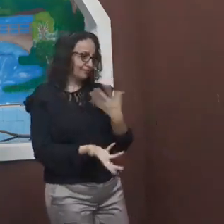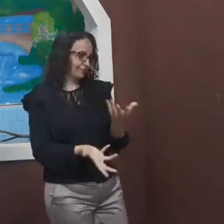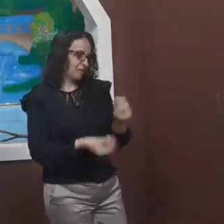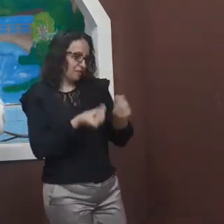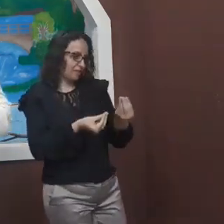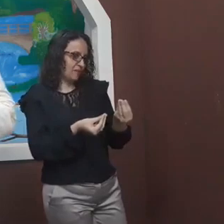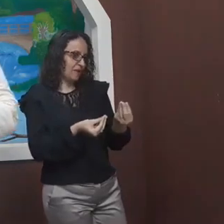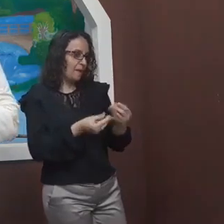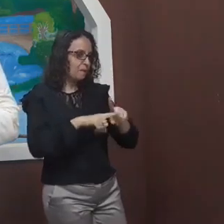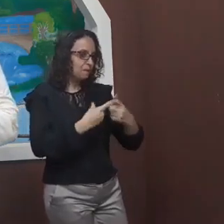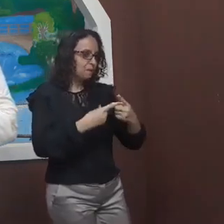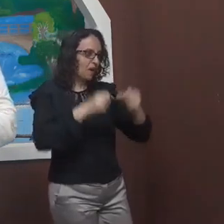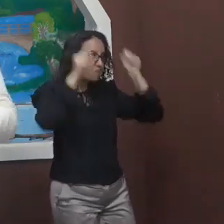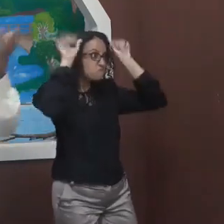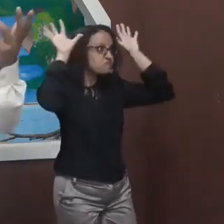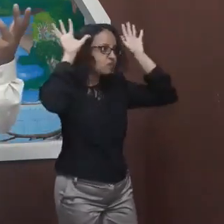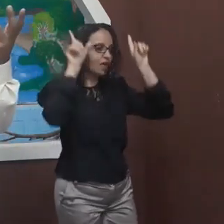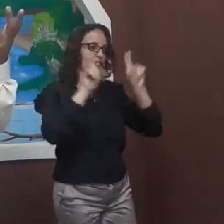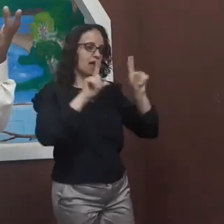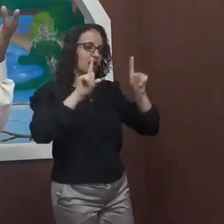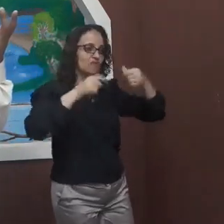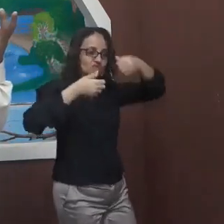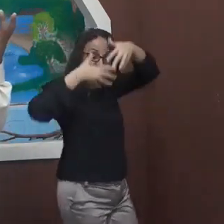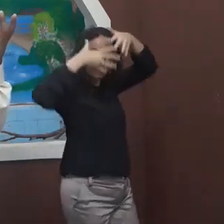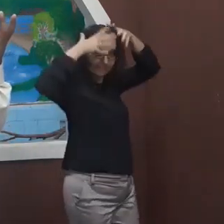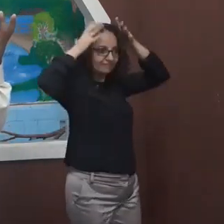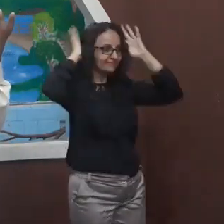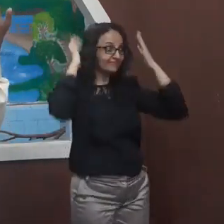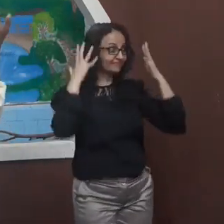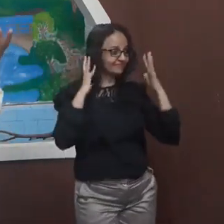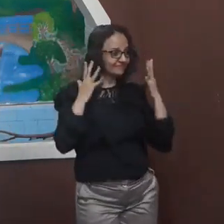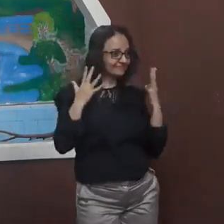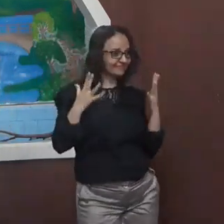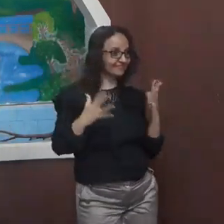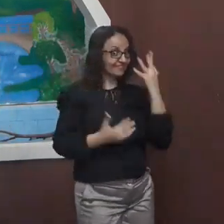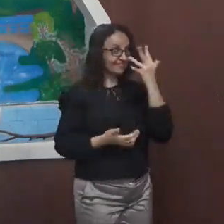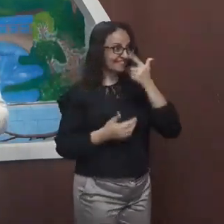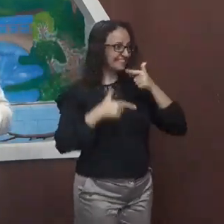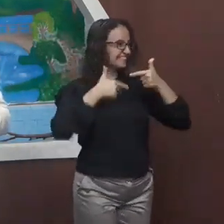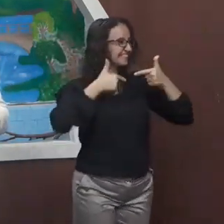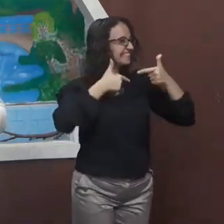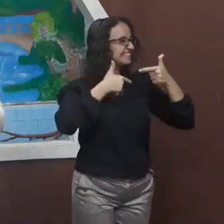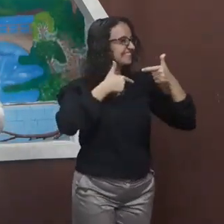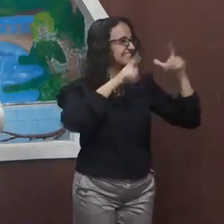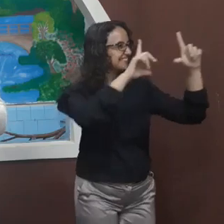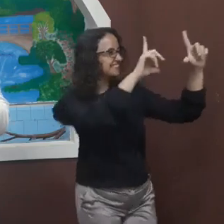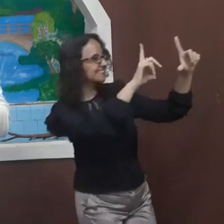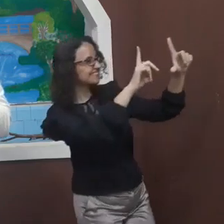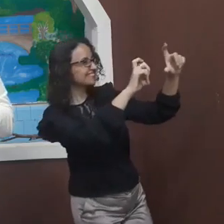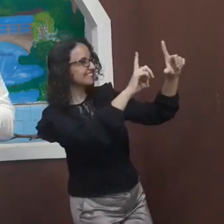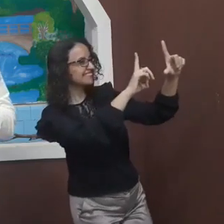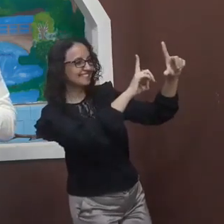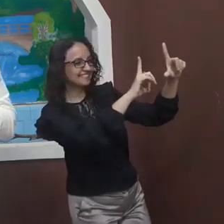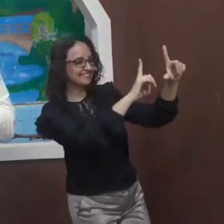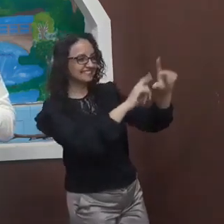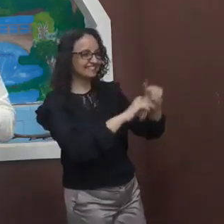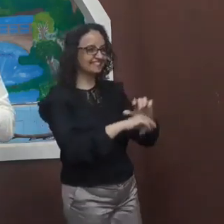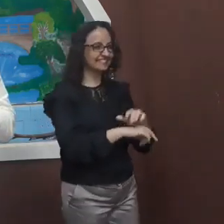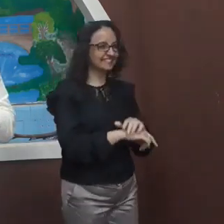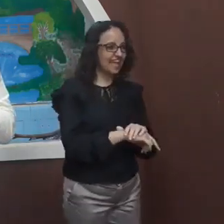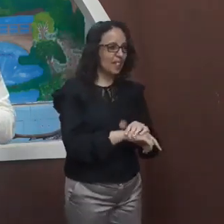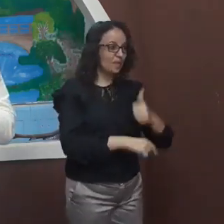ajeitado. E no ambiente o quê? Feliz. E a gente fica lá aguardando o tanto